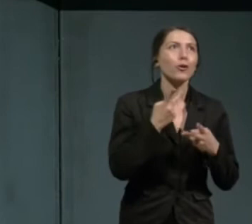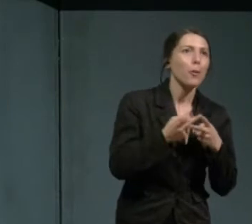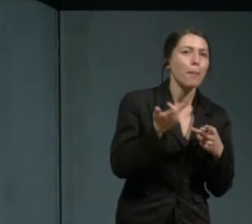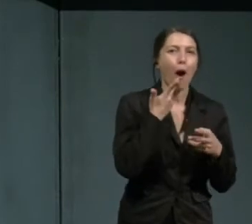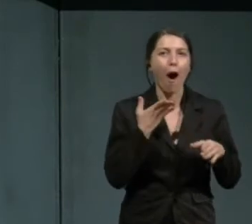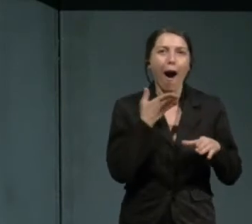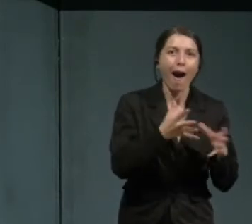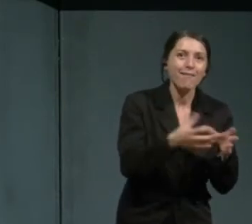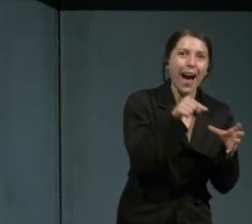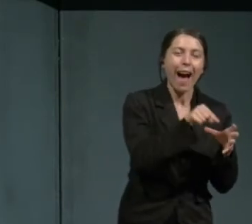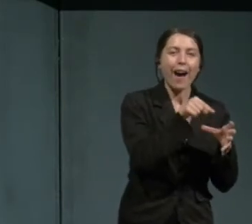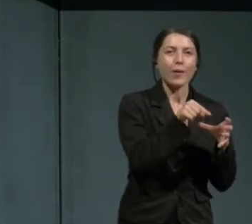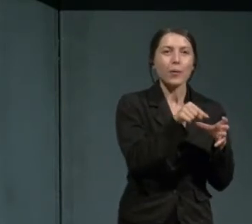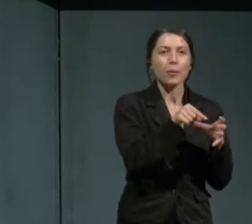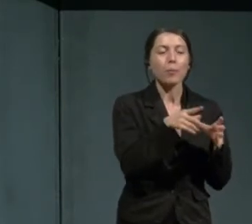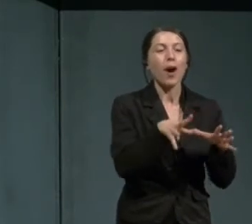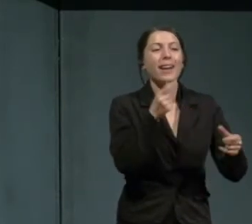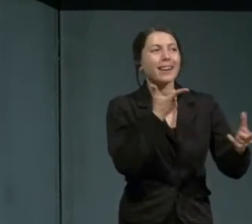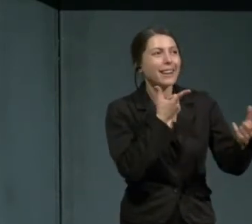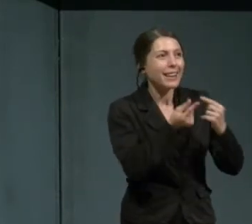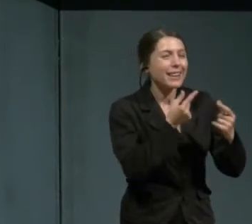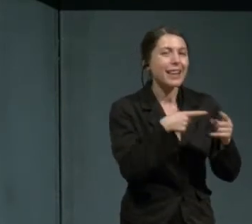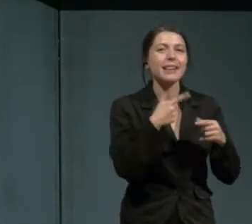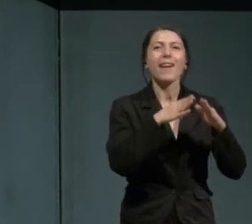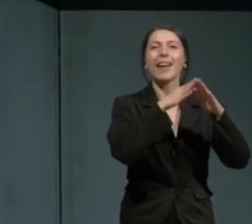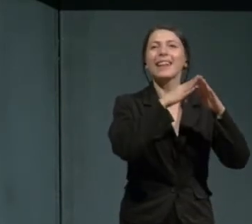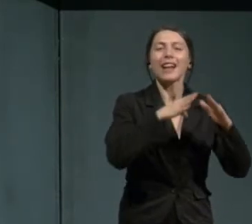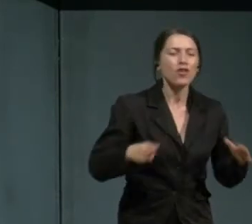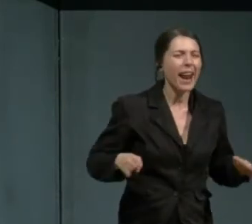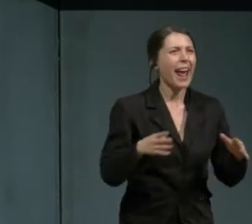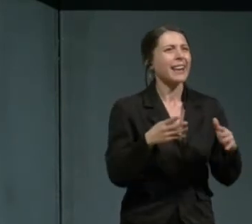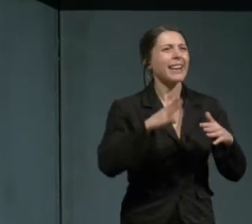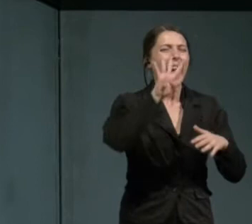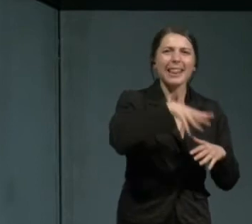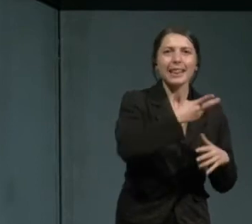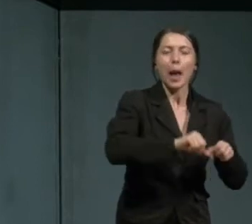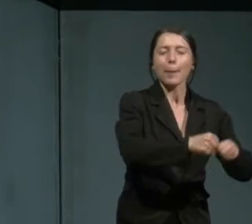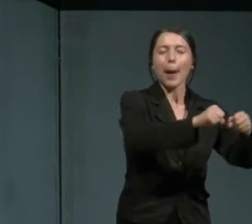banda e quindi interagisce con lo rompe le gerarchie rompe gli schemi